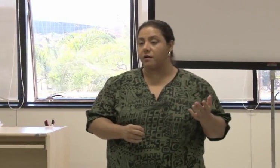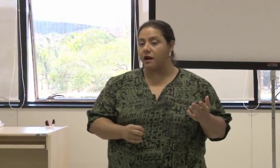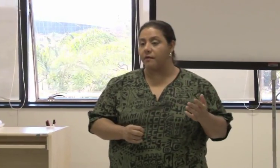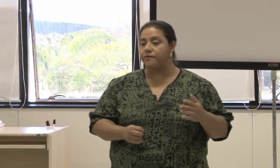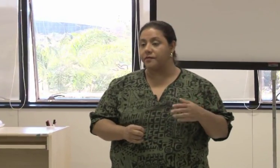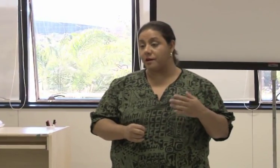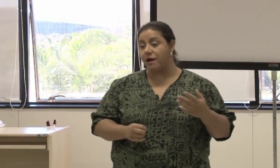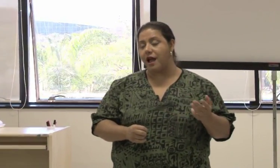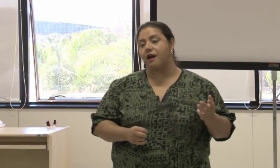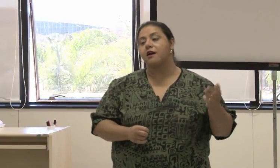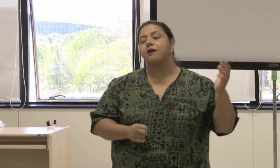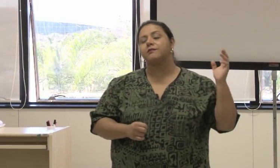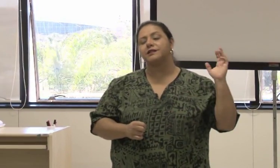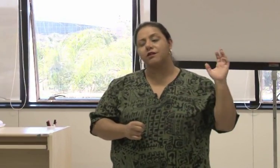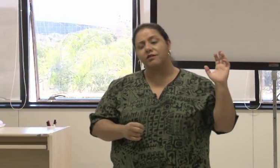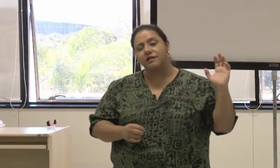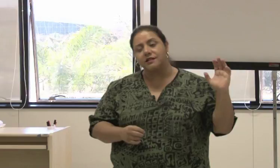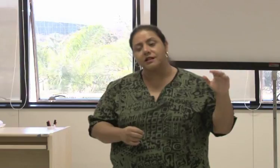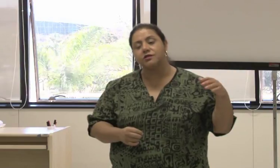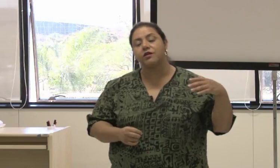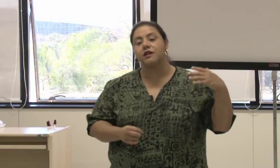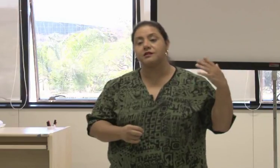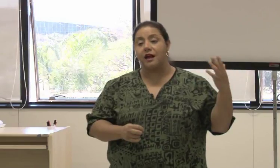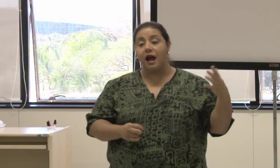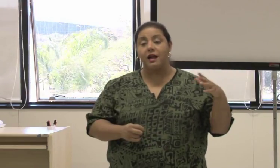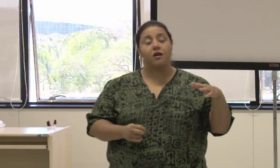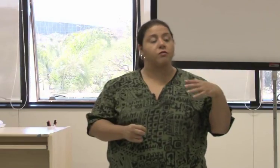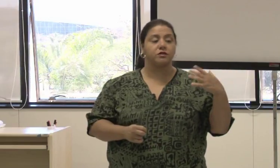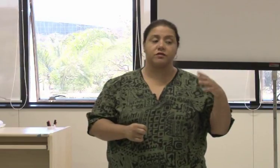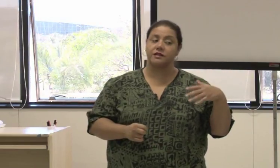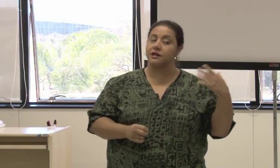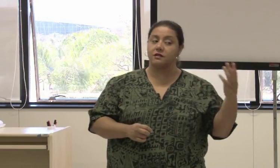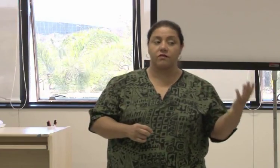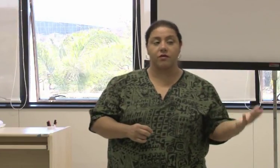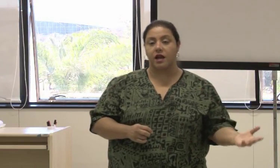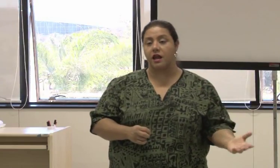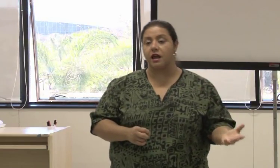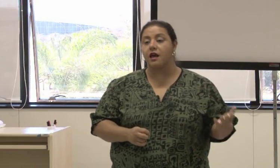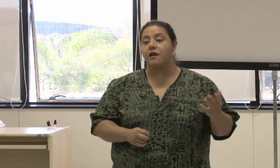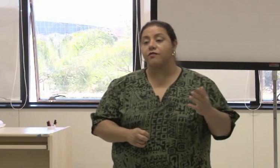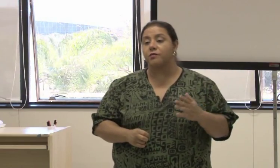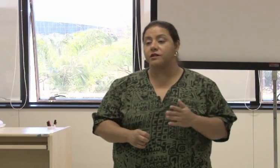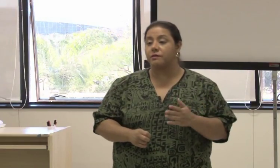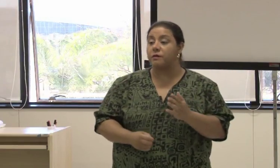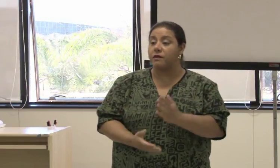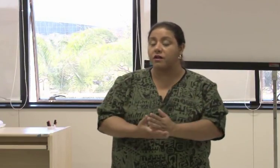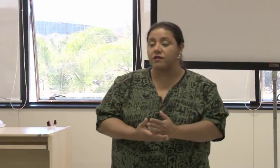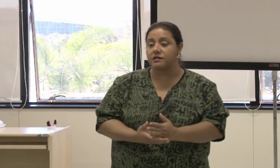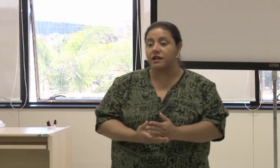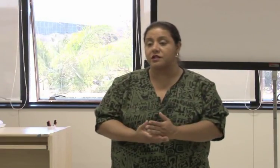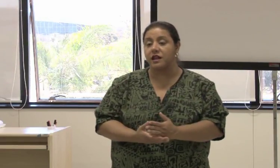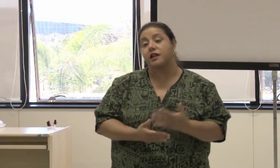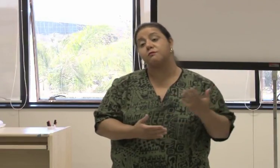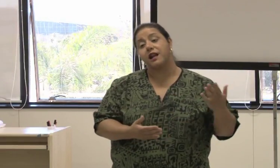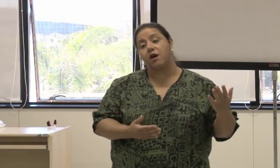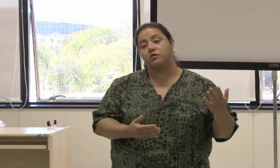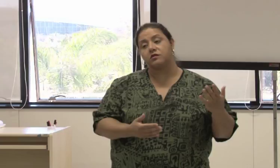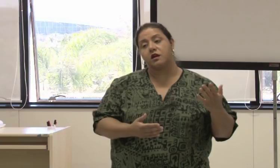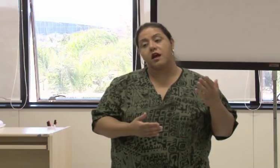para trabalhar. Mas até a universidade se organizar, e algumas universidades não vão querer. Então, por exemplo, a primeira universidade que quer é de Manaus. Eu